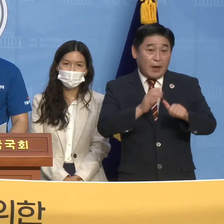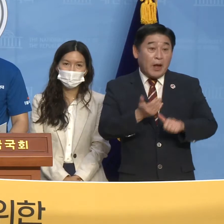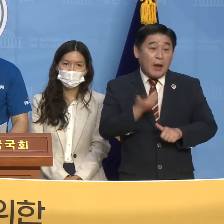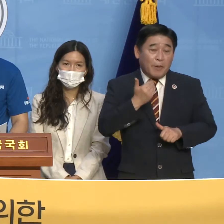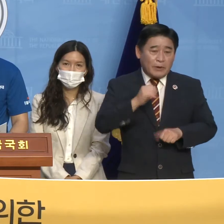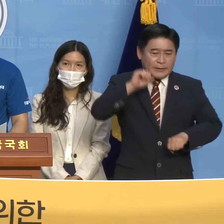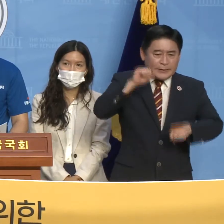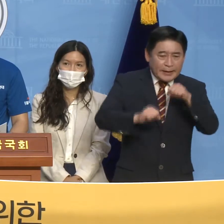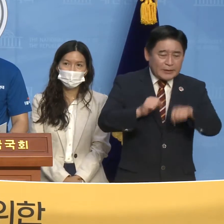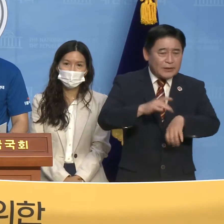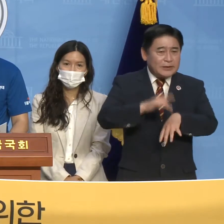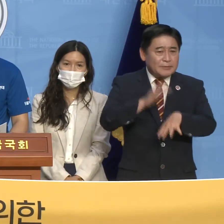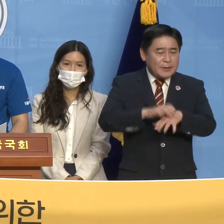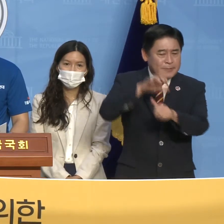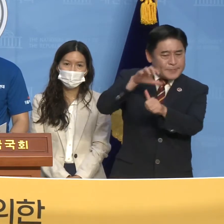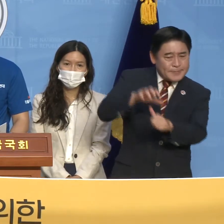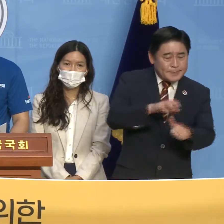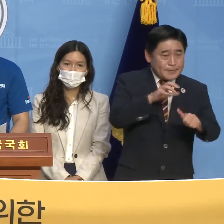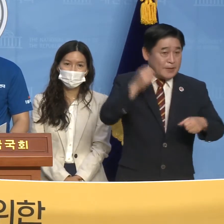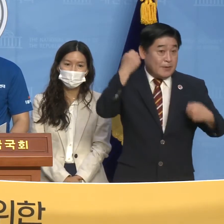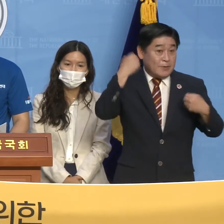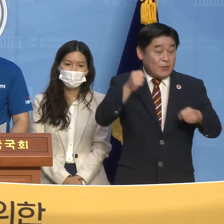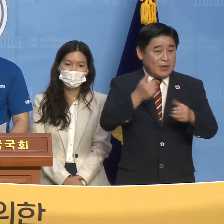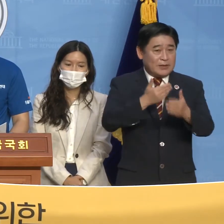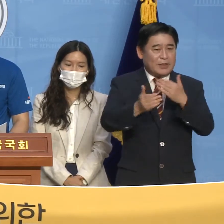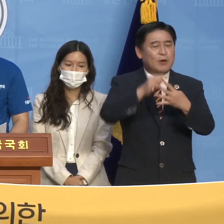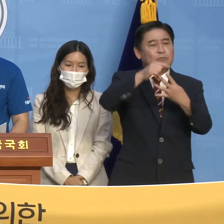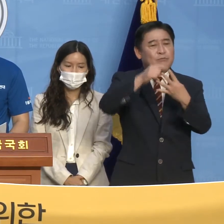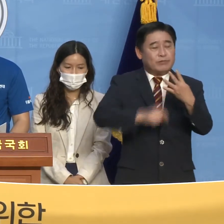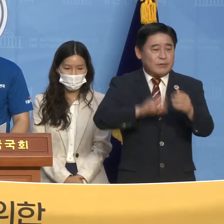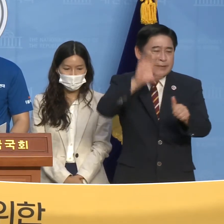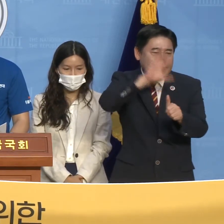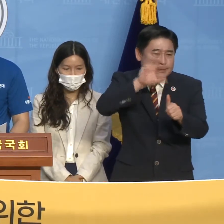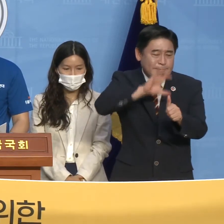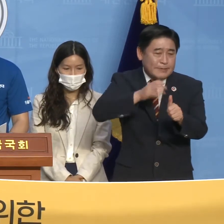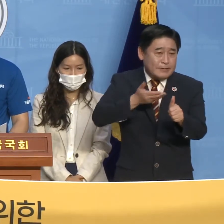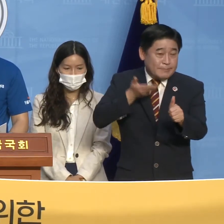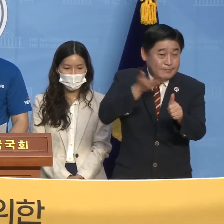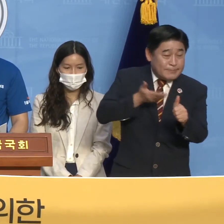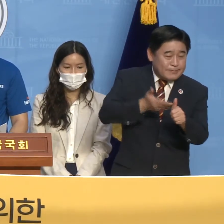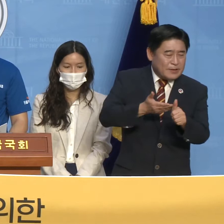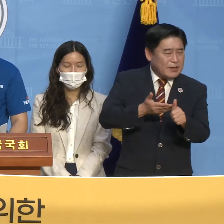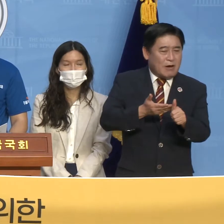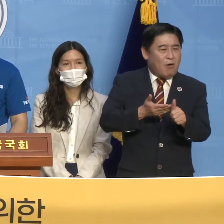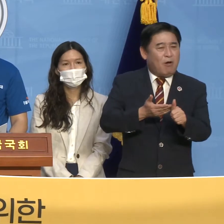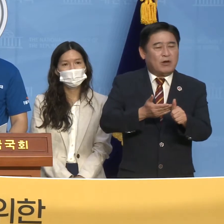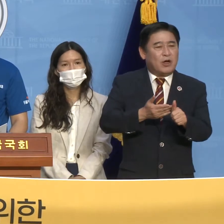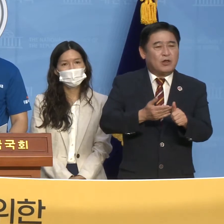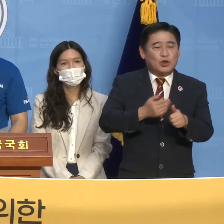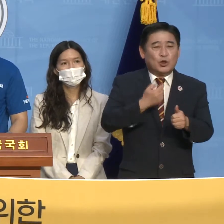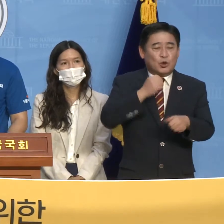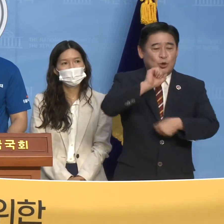행동과 생태적 습성을 통제하는 공연과 체험 프로그램의 훈련 과정이 결코 괜찮을 리 없습니다.